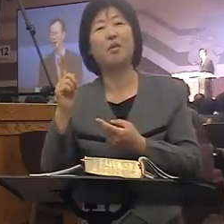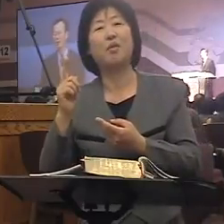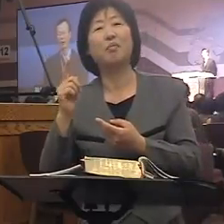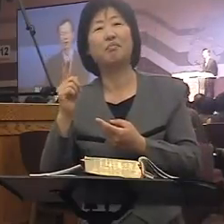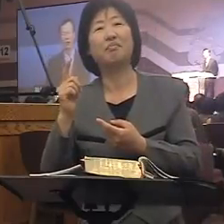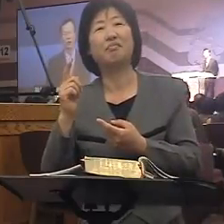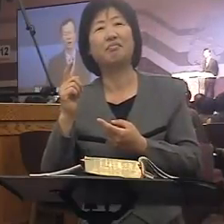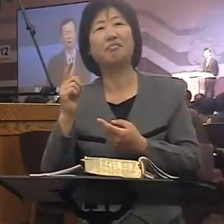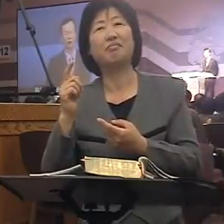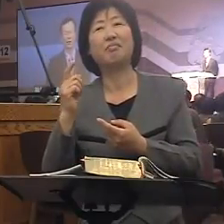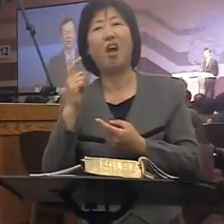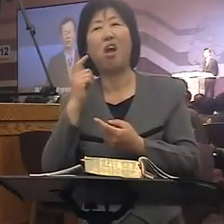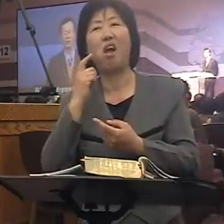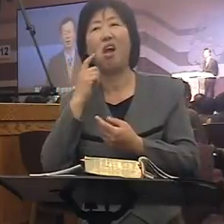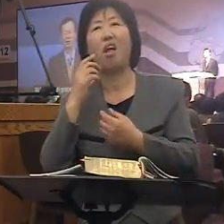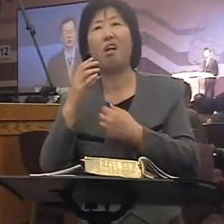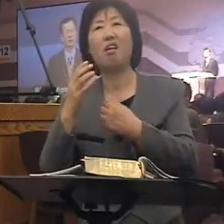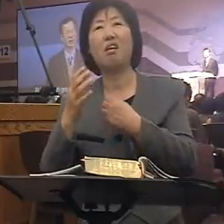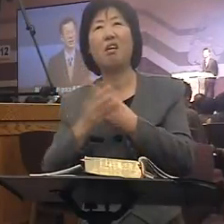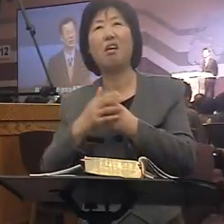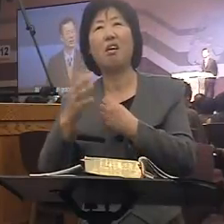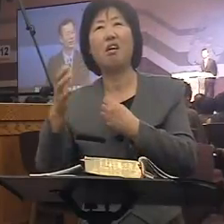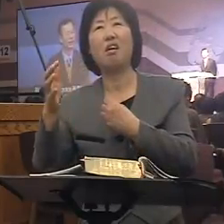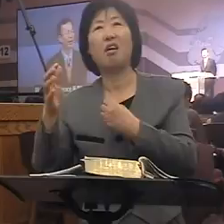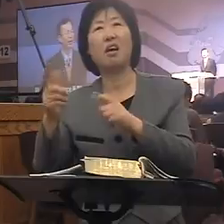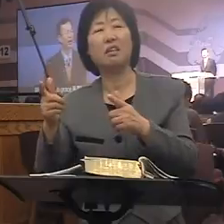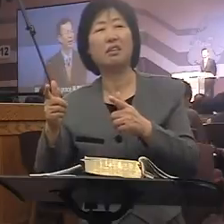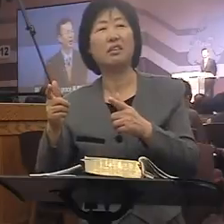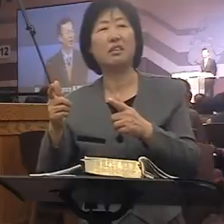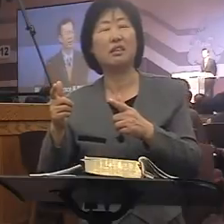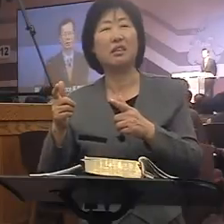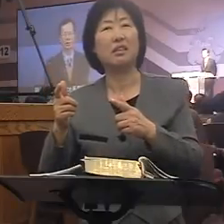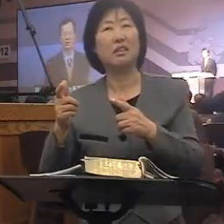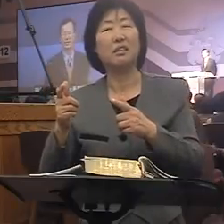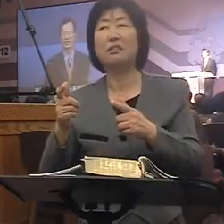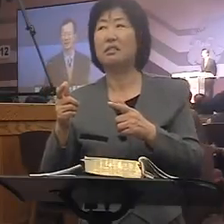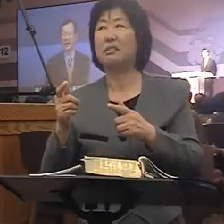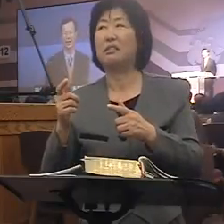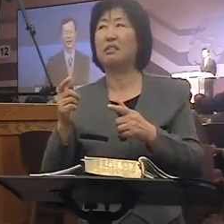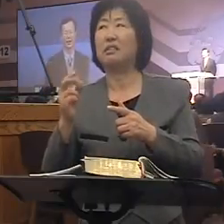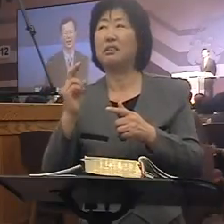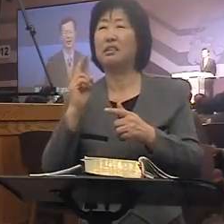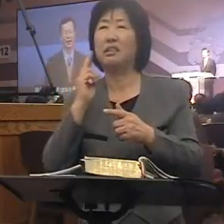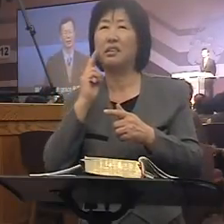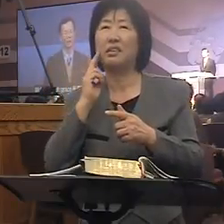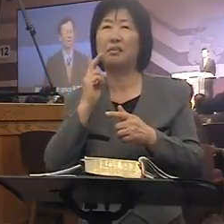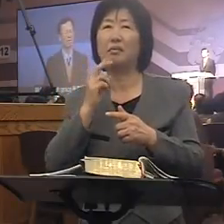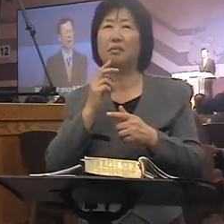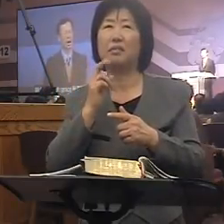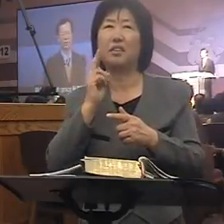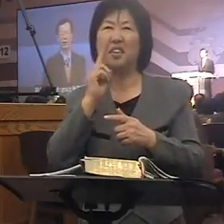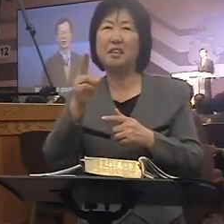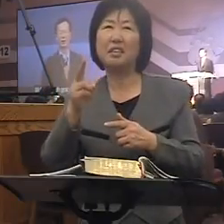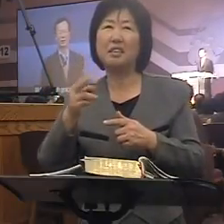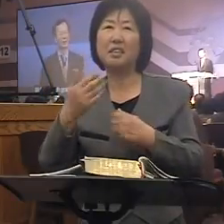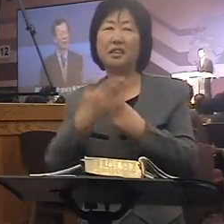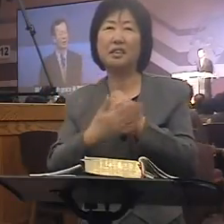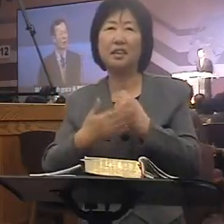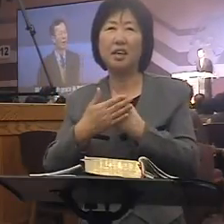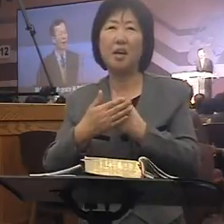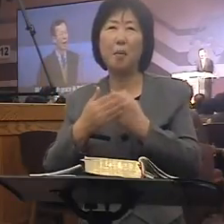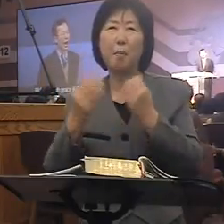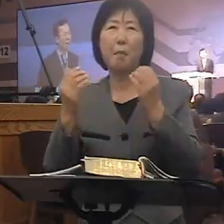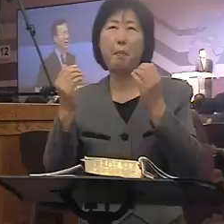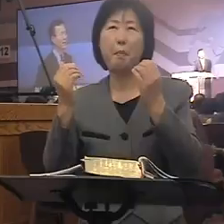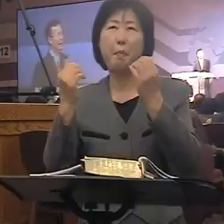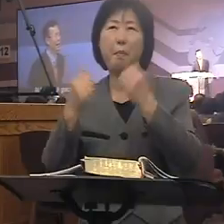생각해도 안 되고 tough grace, 센 은혜, 거친 은혜, 뭐 파괴적인 은혜,